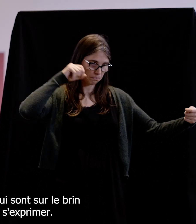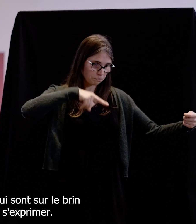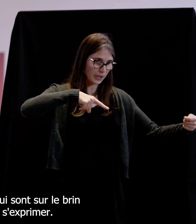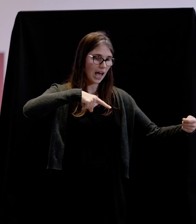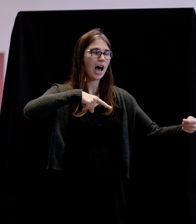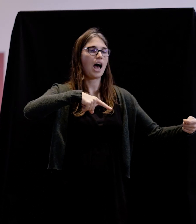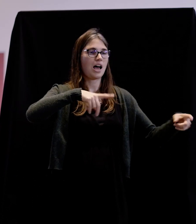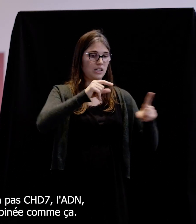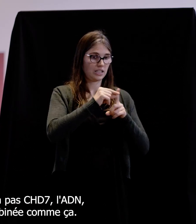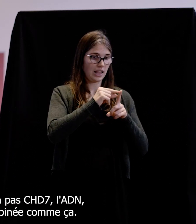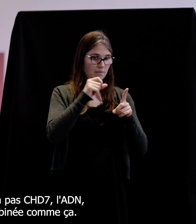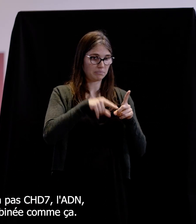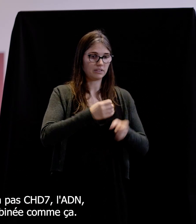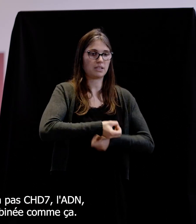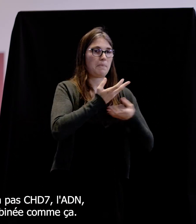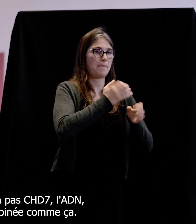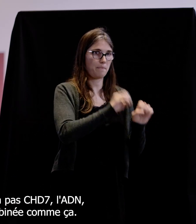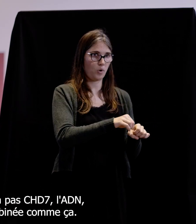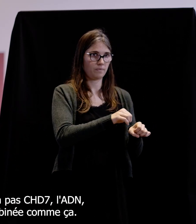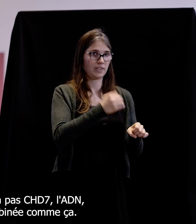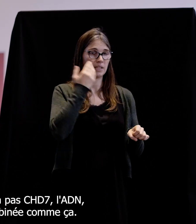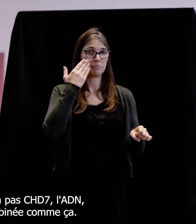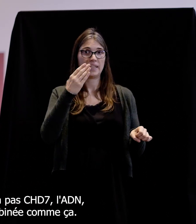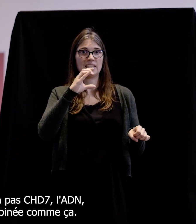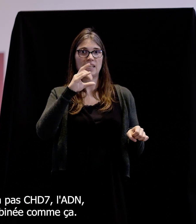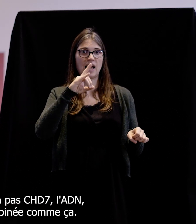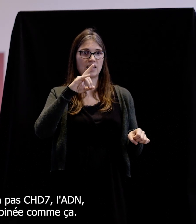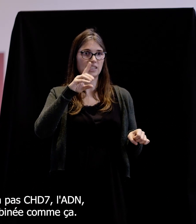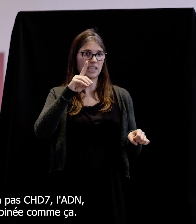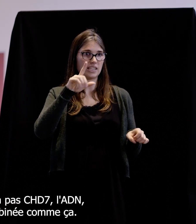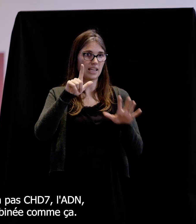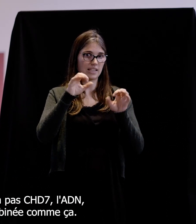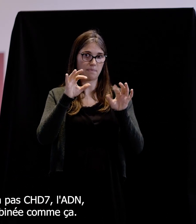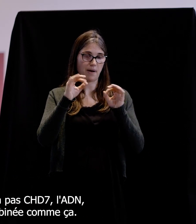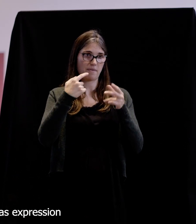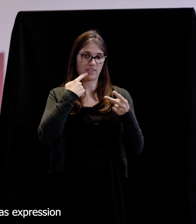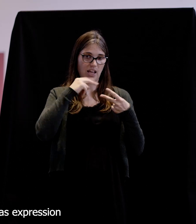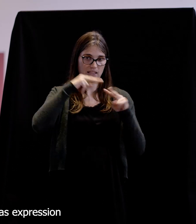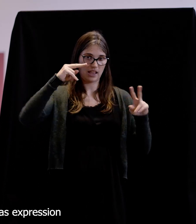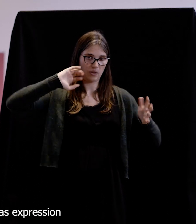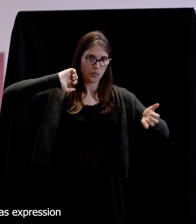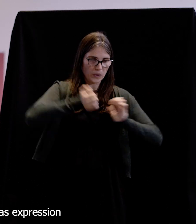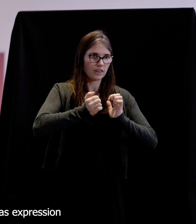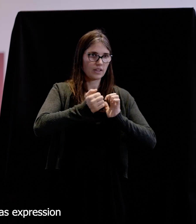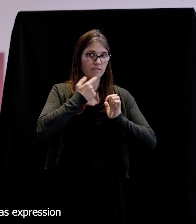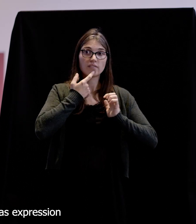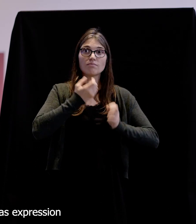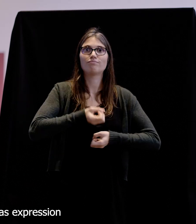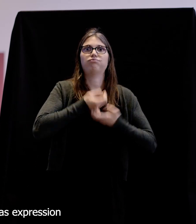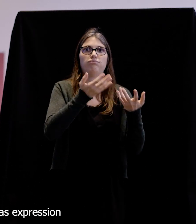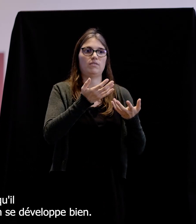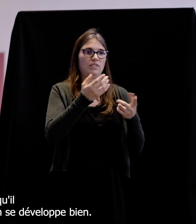puissent s'exprimer. Et donc, quand il n'y a pas CHD7, l'ADN, elle reste tout embobiné comme ça, et donc il n'y a pas